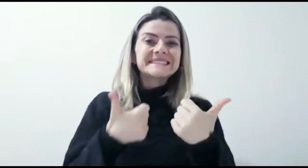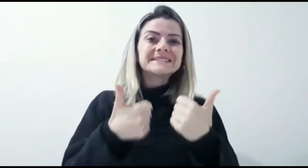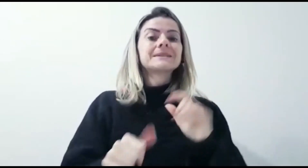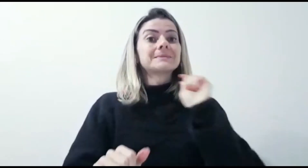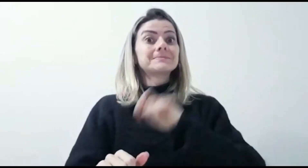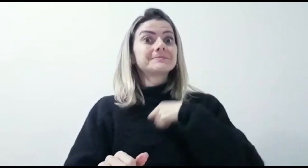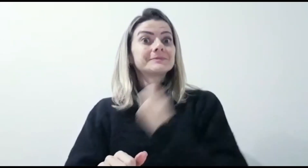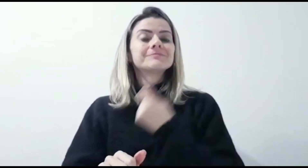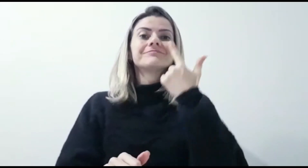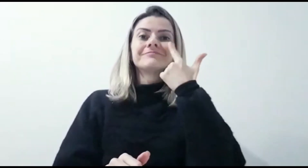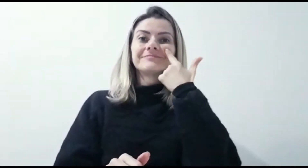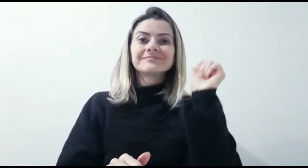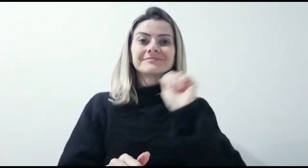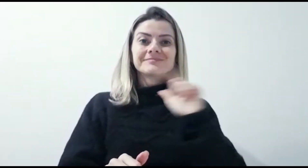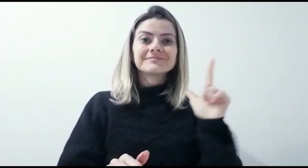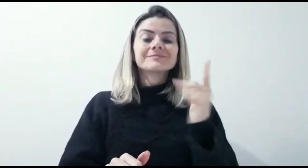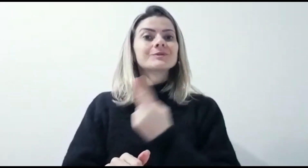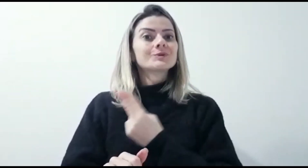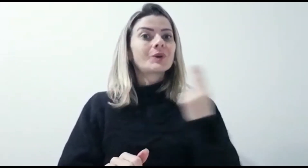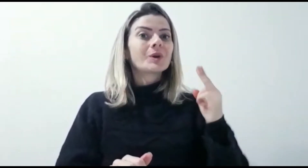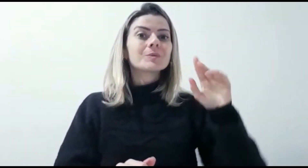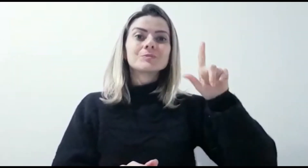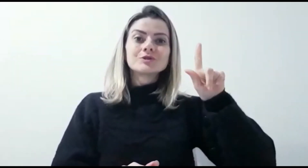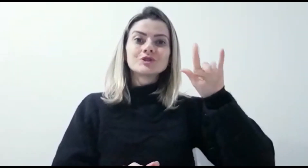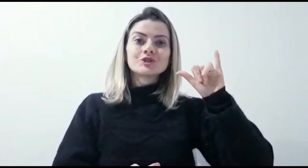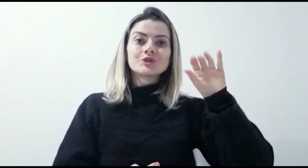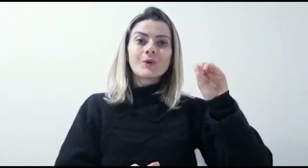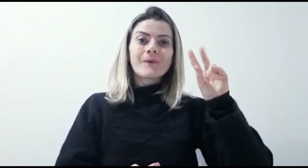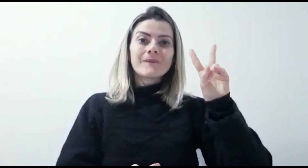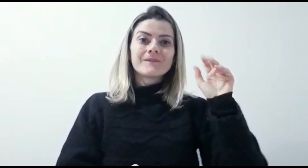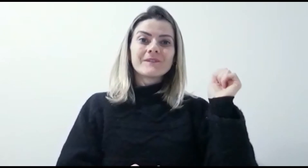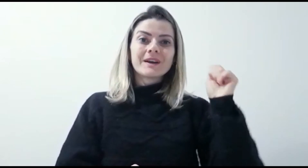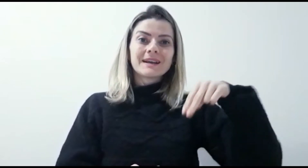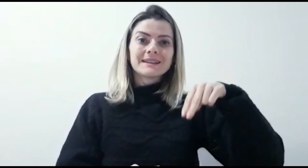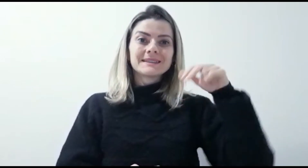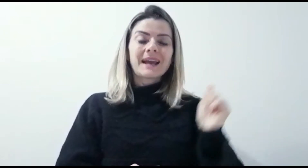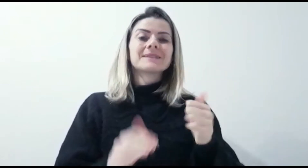Olá, tudo bem? Meu sinal é este e me chamo Giovana.